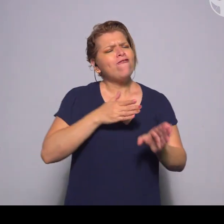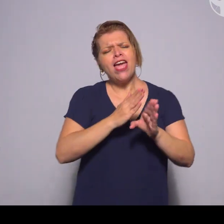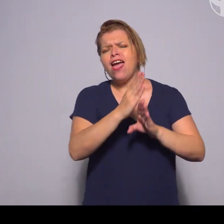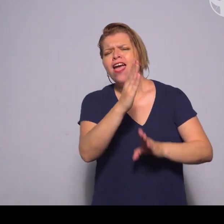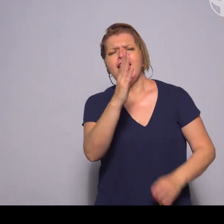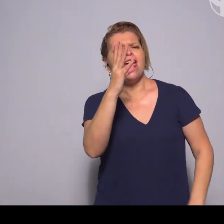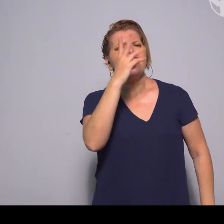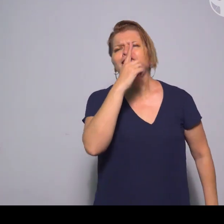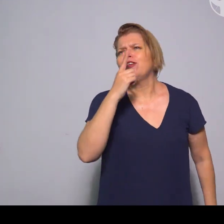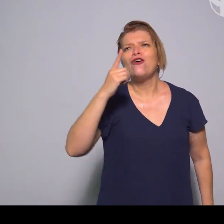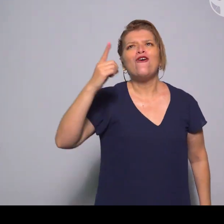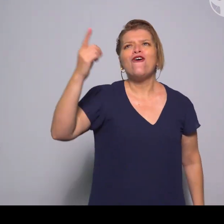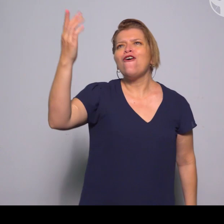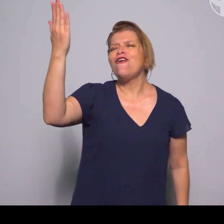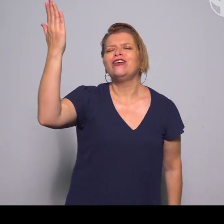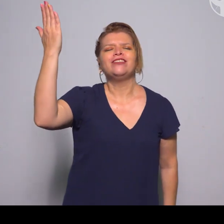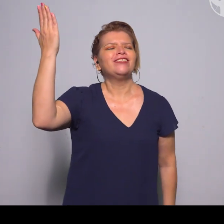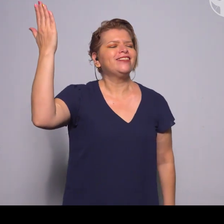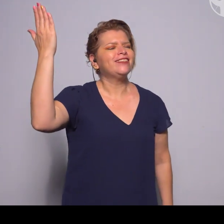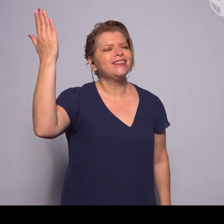Dios,